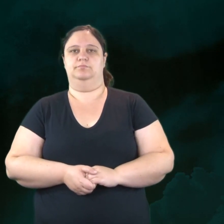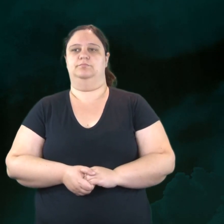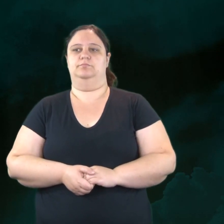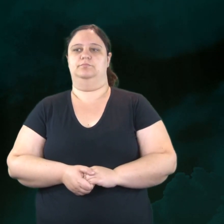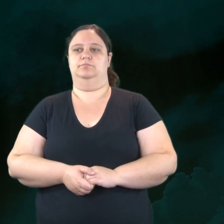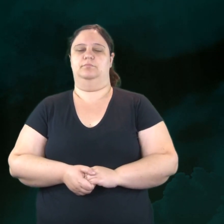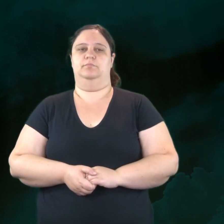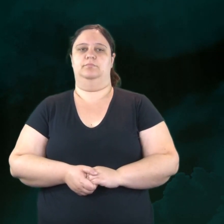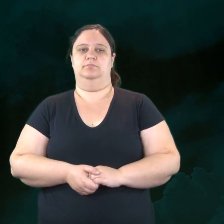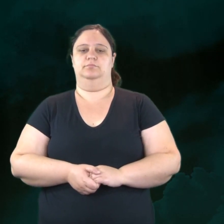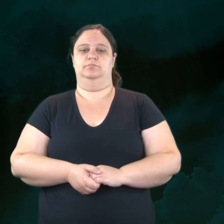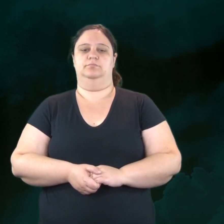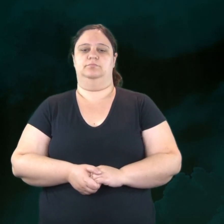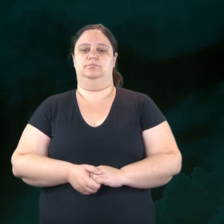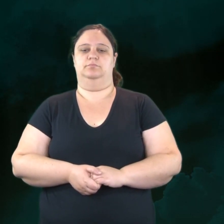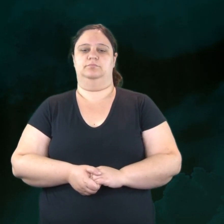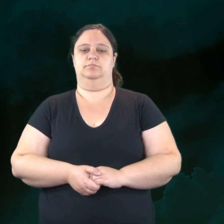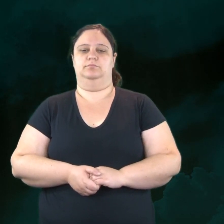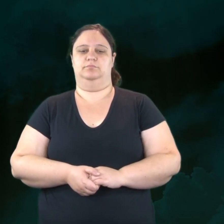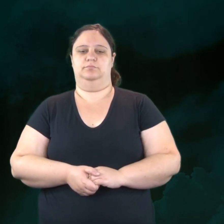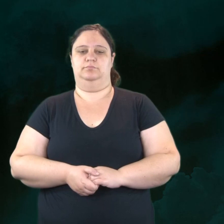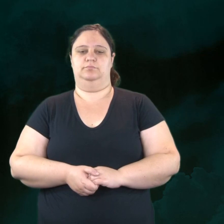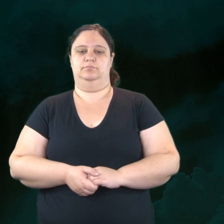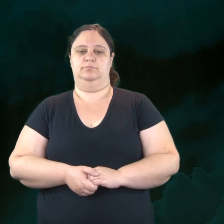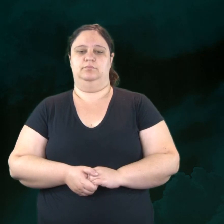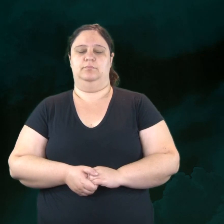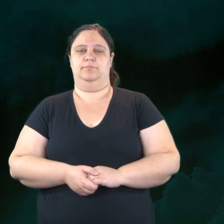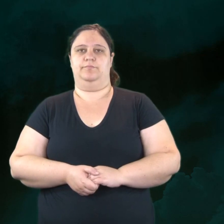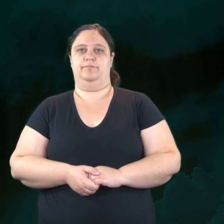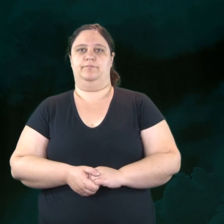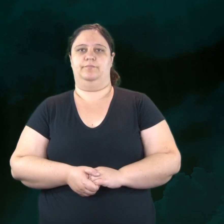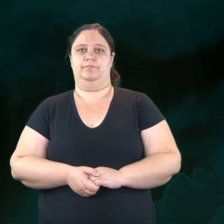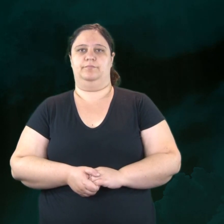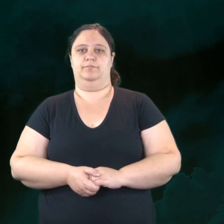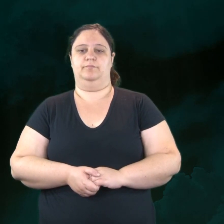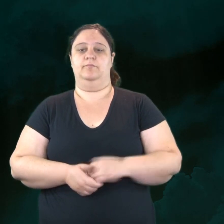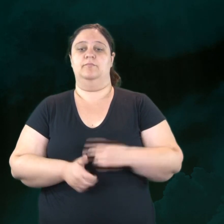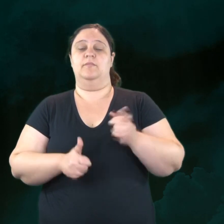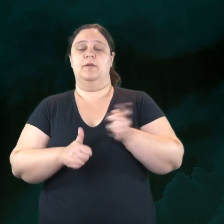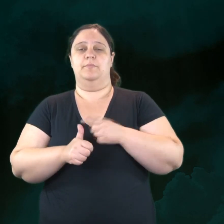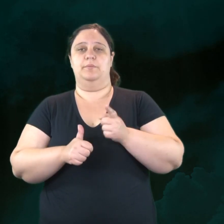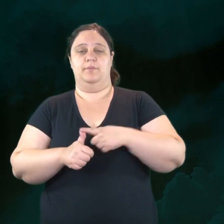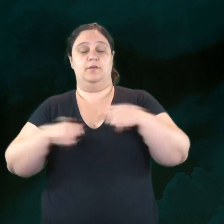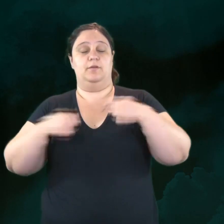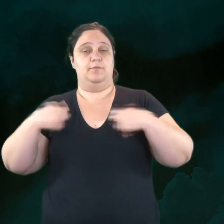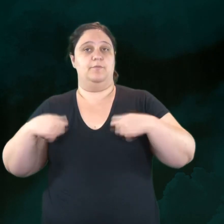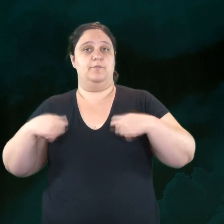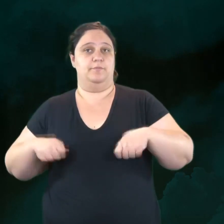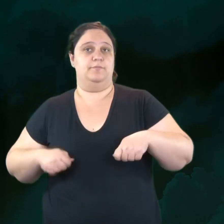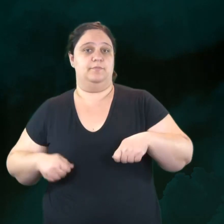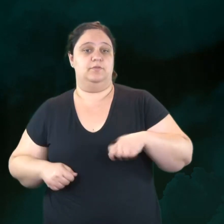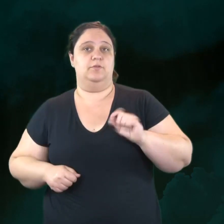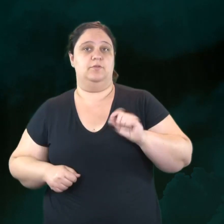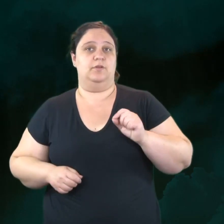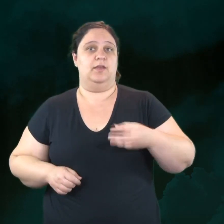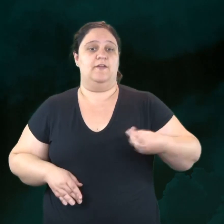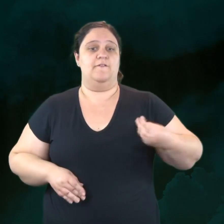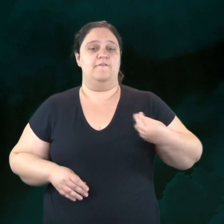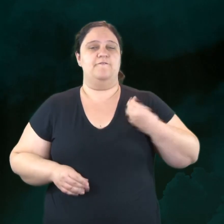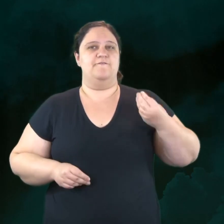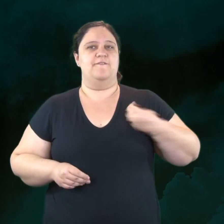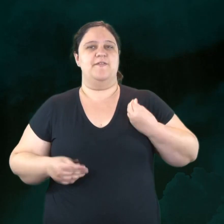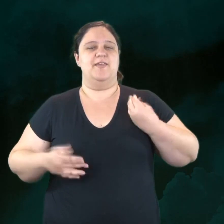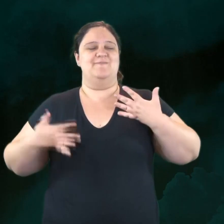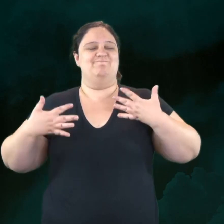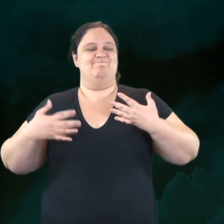de primeiro, a gente precisa viver tendo em alta